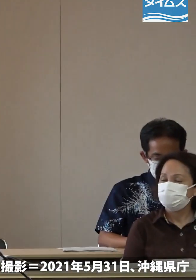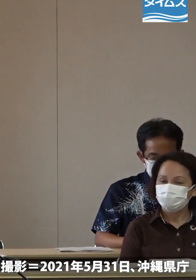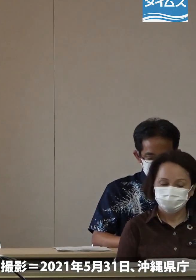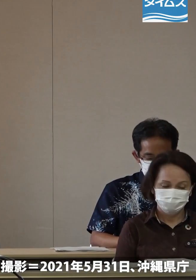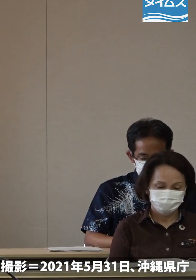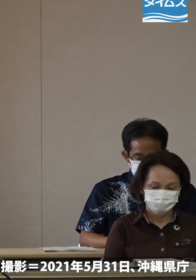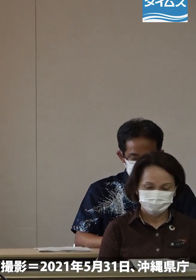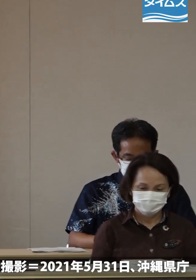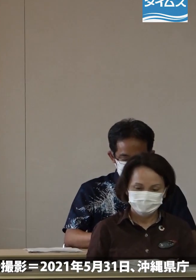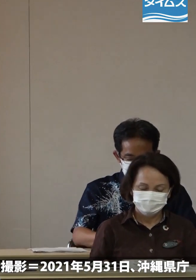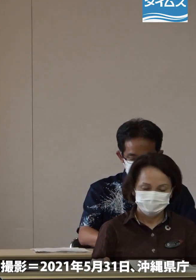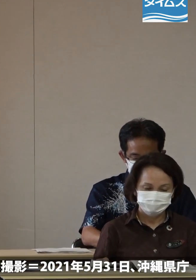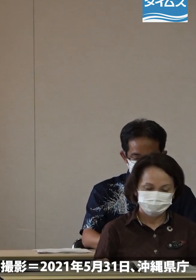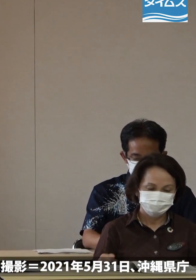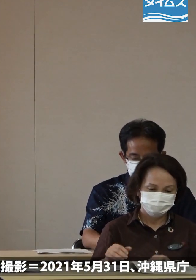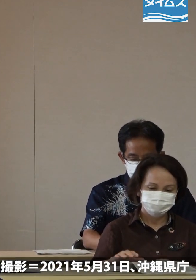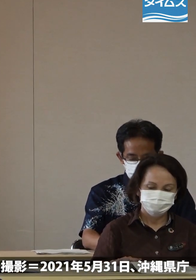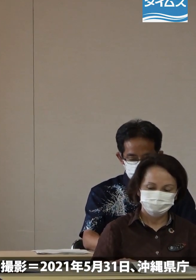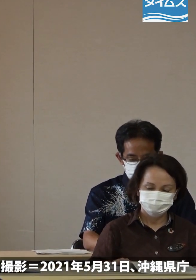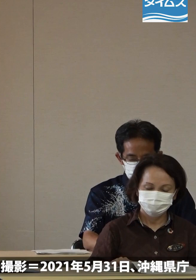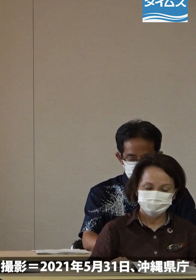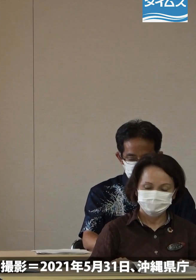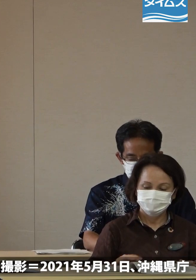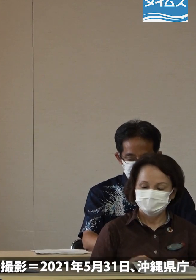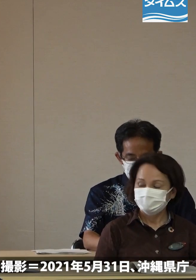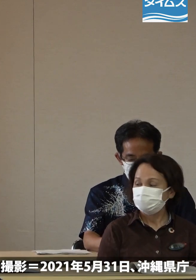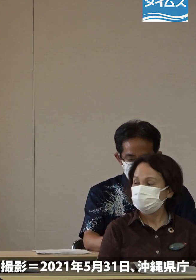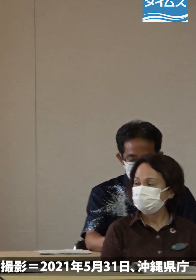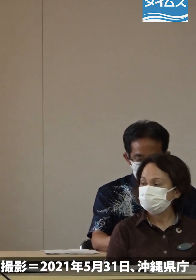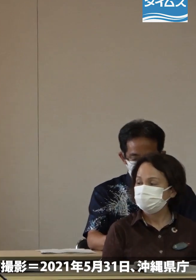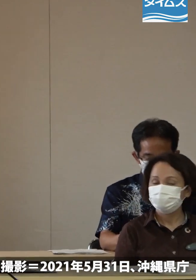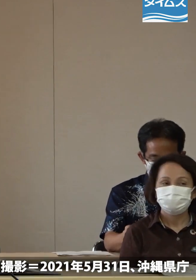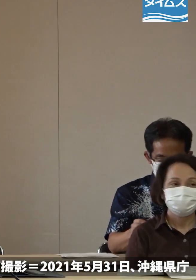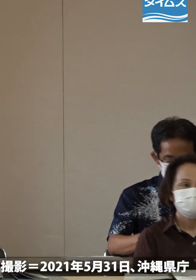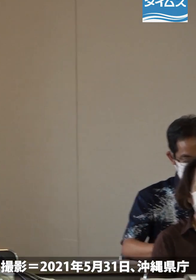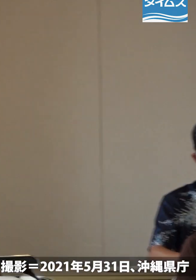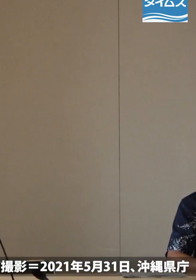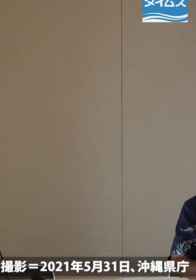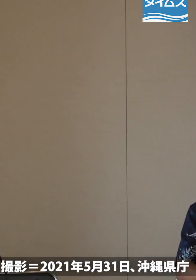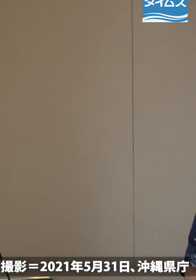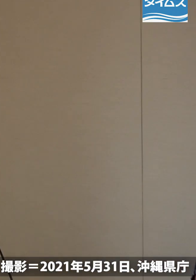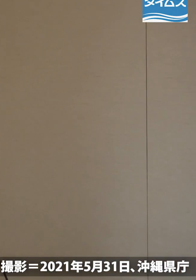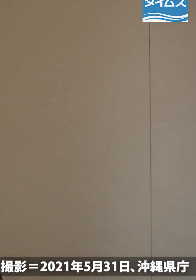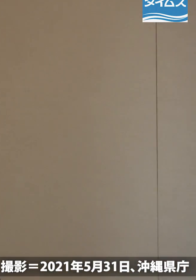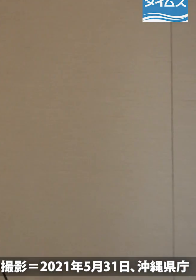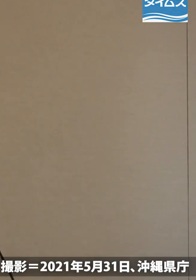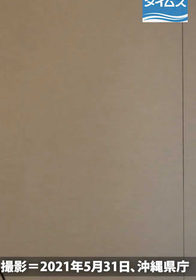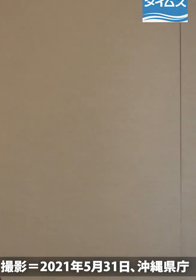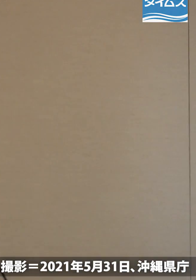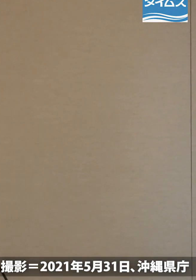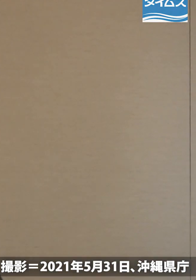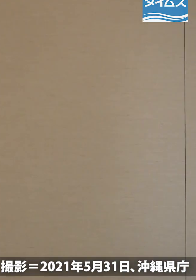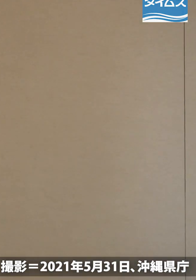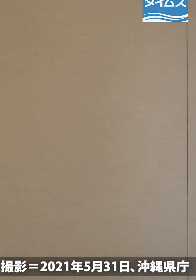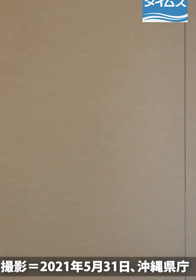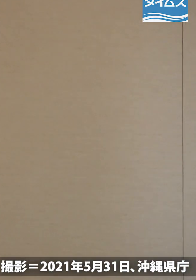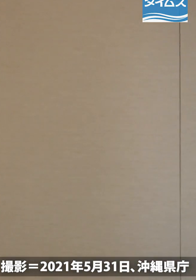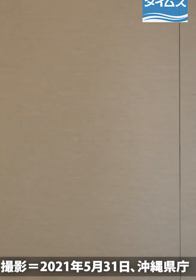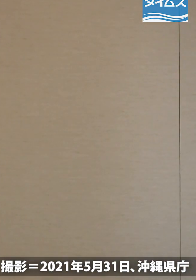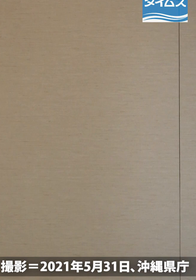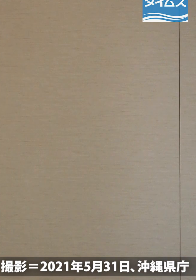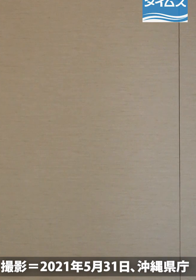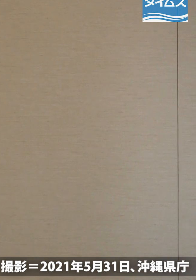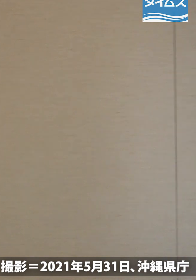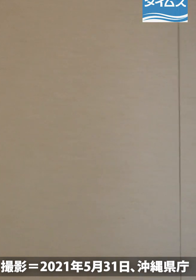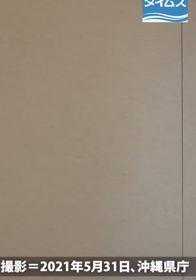今回のこの移動 PCR ですけど、まず予約サイトがございまして、そこに予約をしていただきます。で、あ